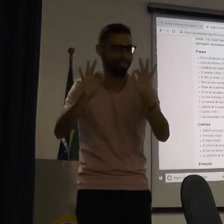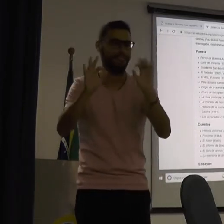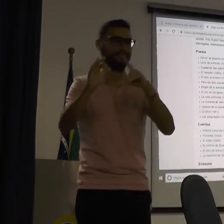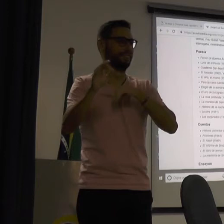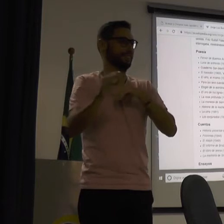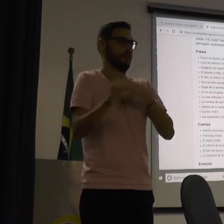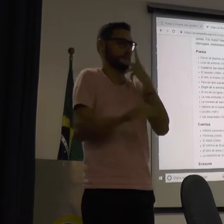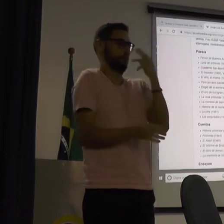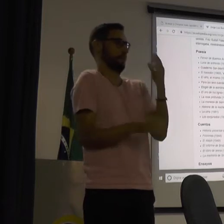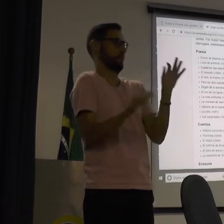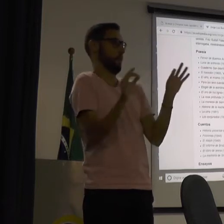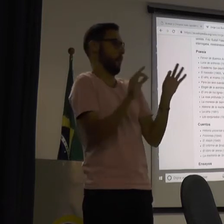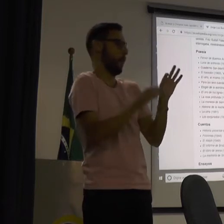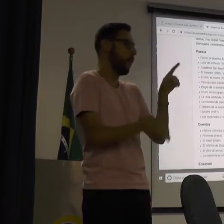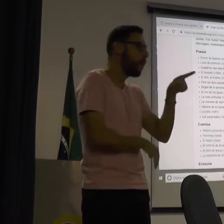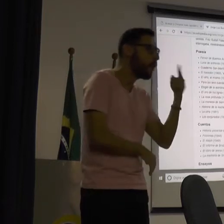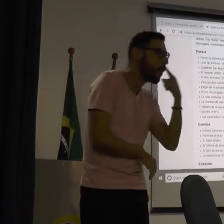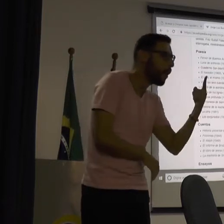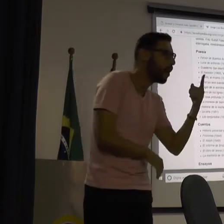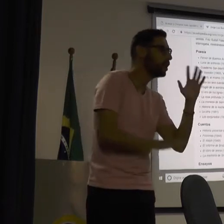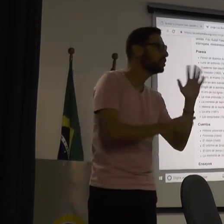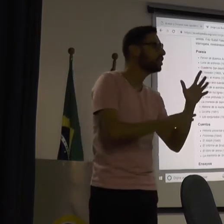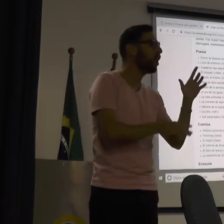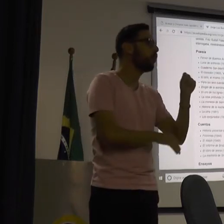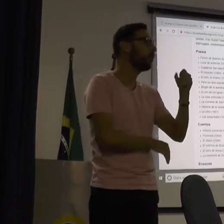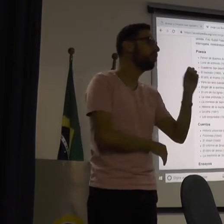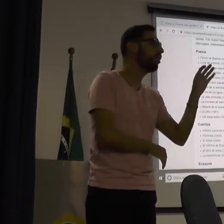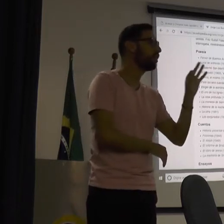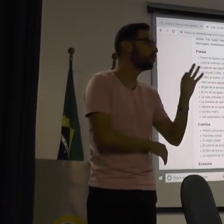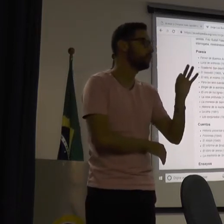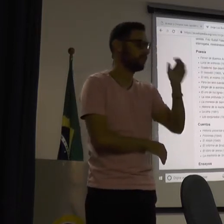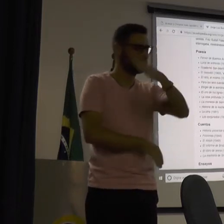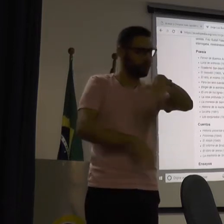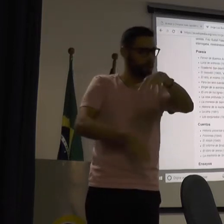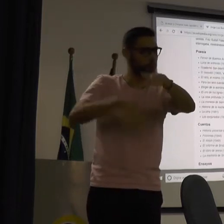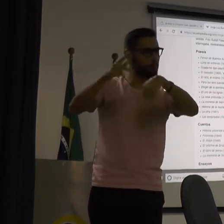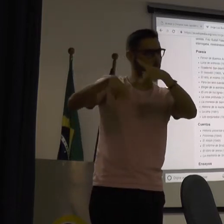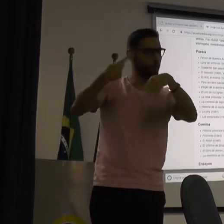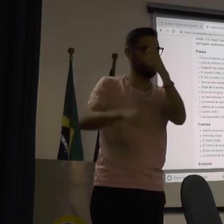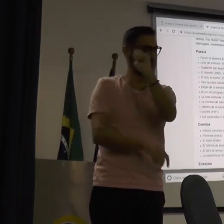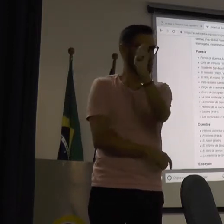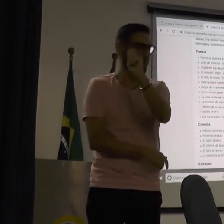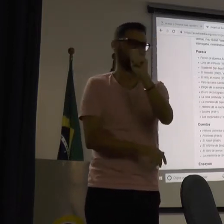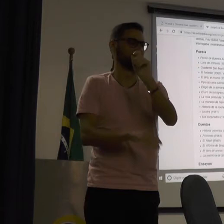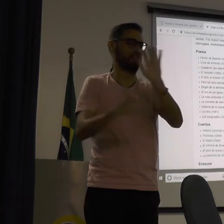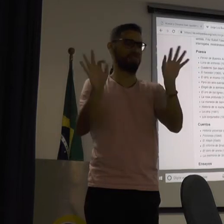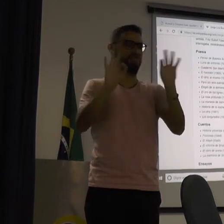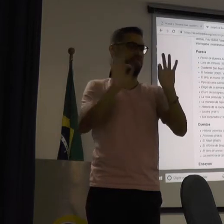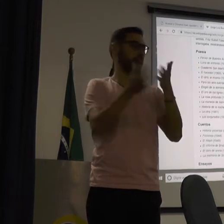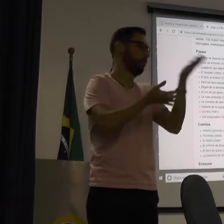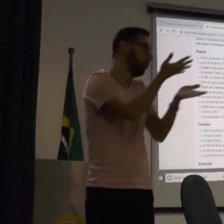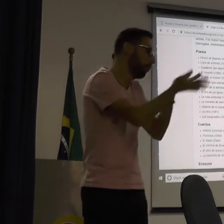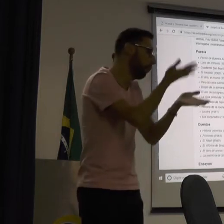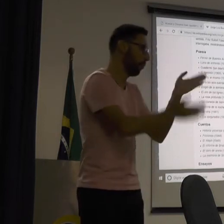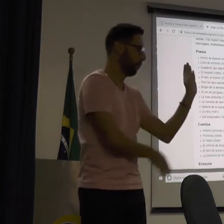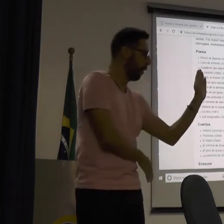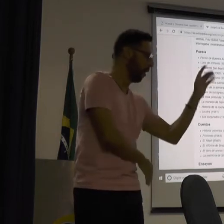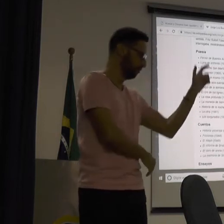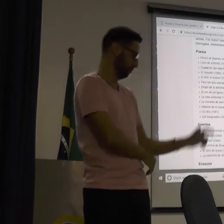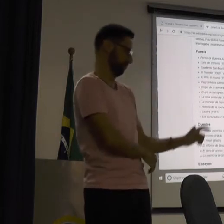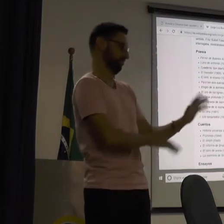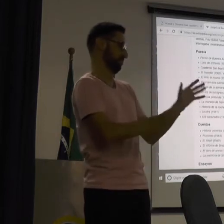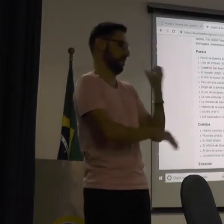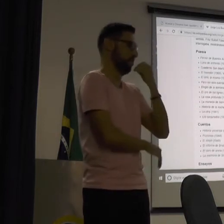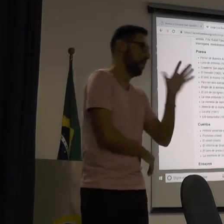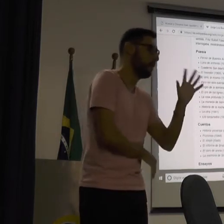hein? Mas digamos para uns 80% dos que eu conheço, ninguém elogia o Borges sem falar, ele é muito